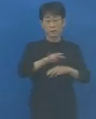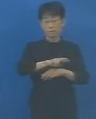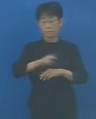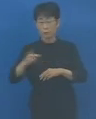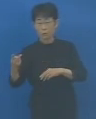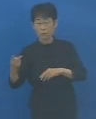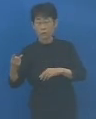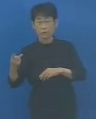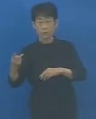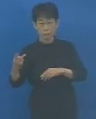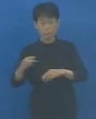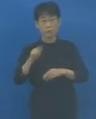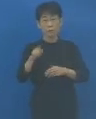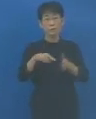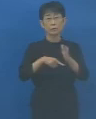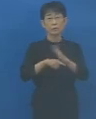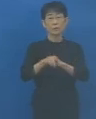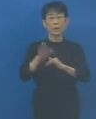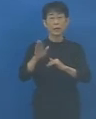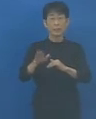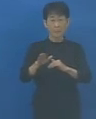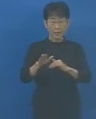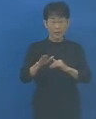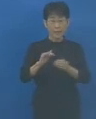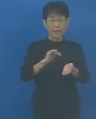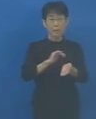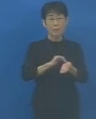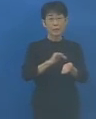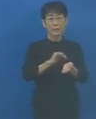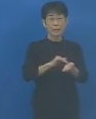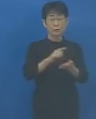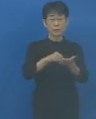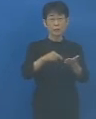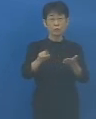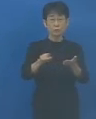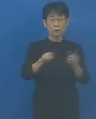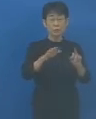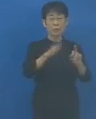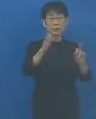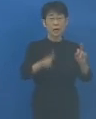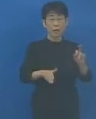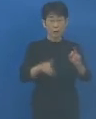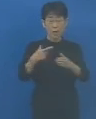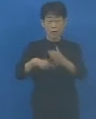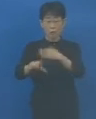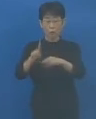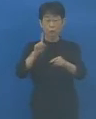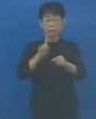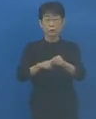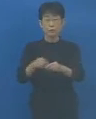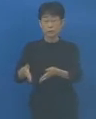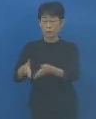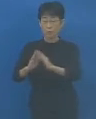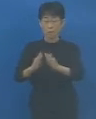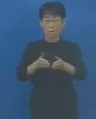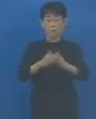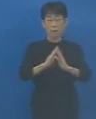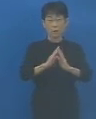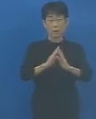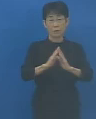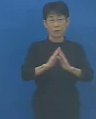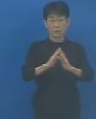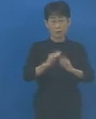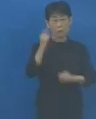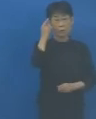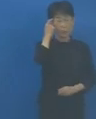ないのではないか、その意味で、メディカルチェックセンターを、東部中部にも、急遽開設をさせていただきたい